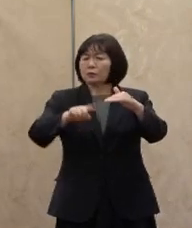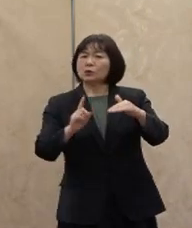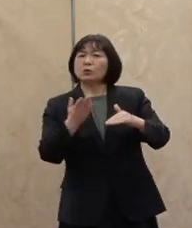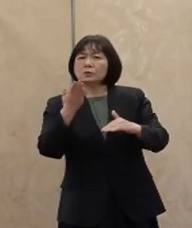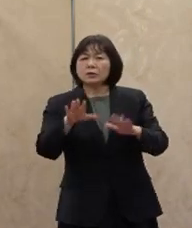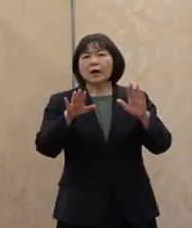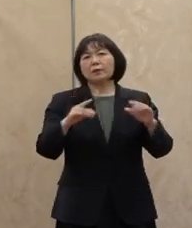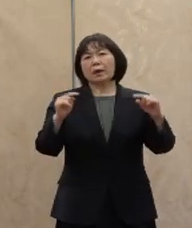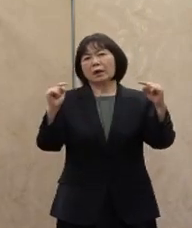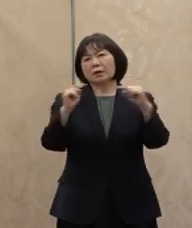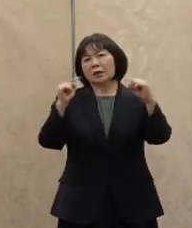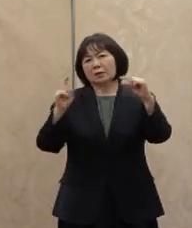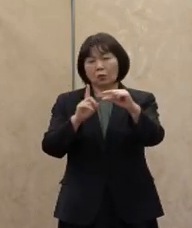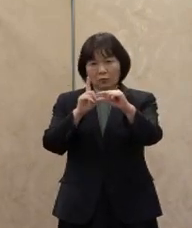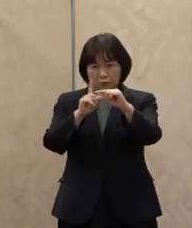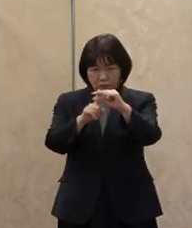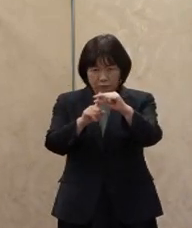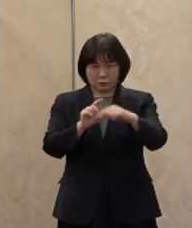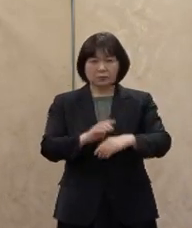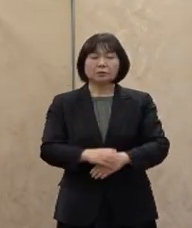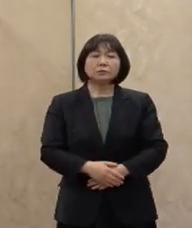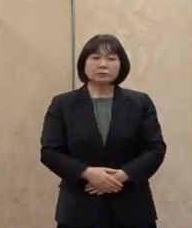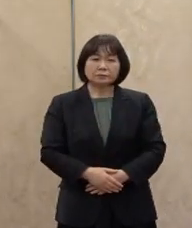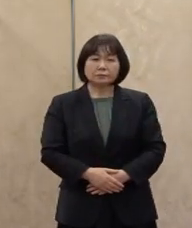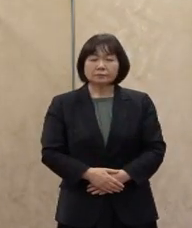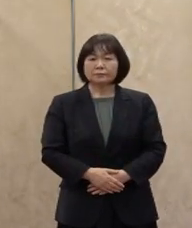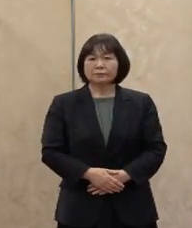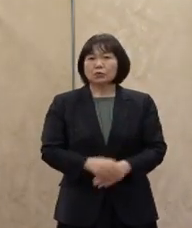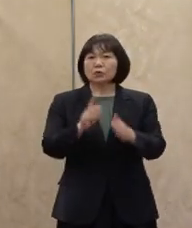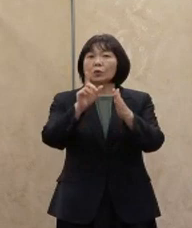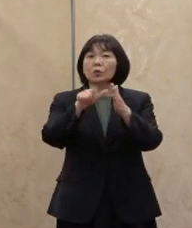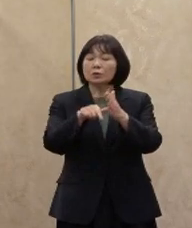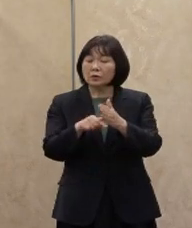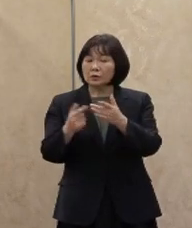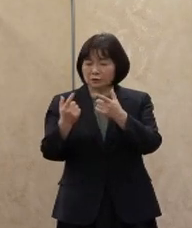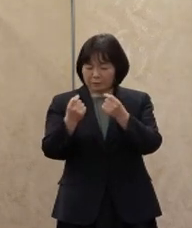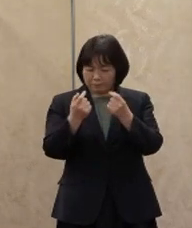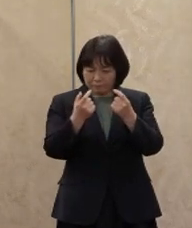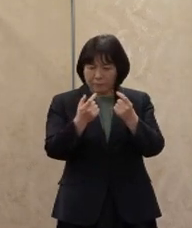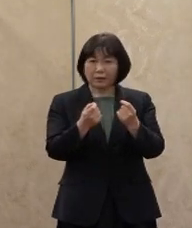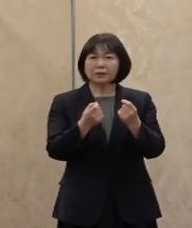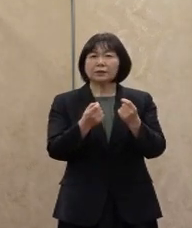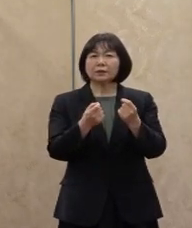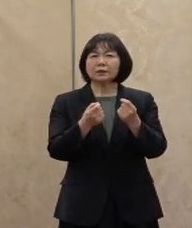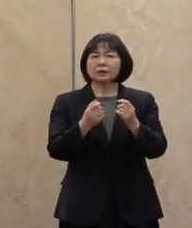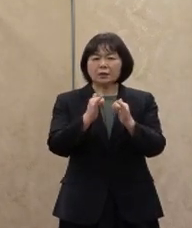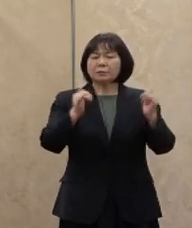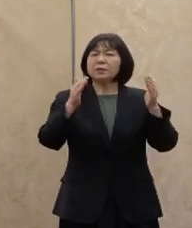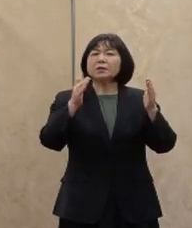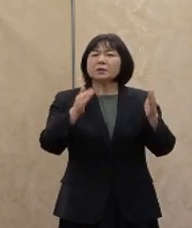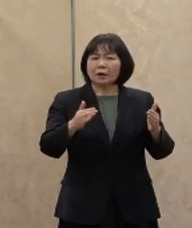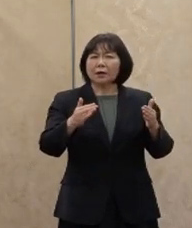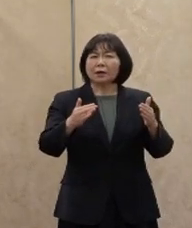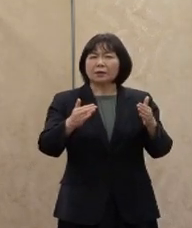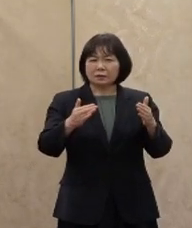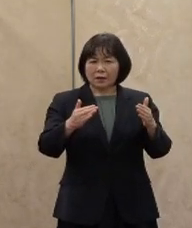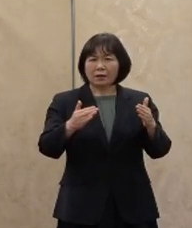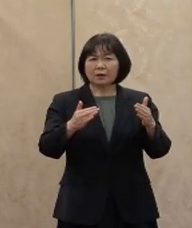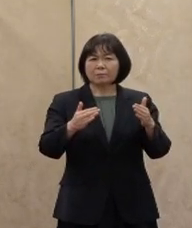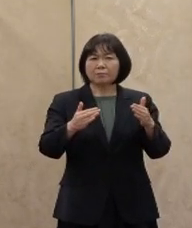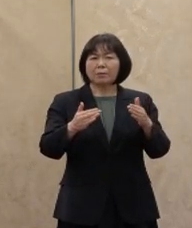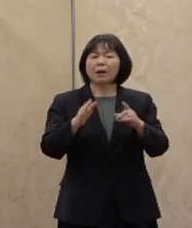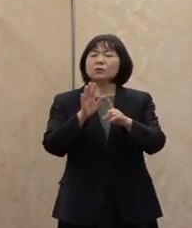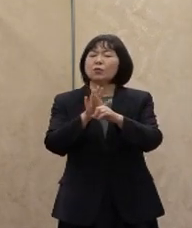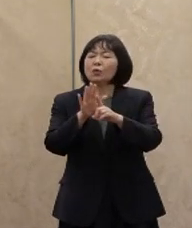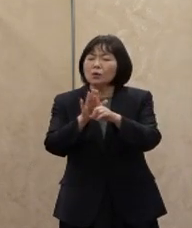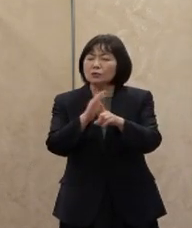検討しているというのはあります。でその時に、やっぱり今民間でこの協力していいよという方、